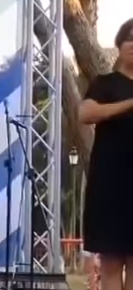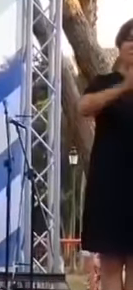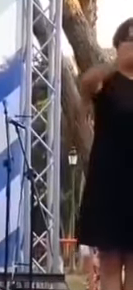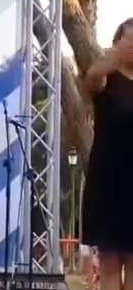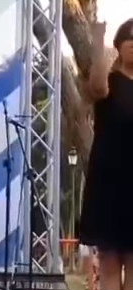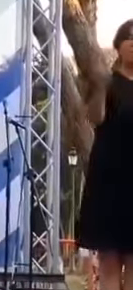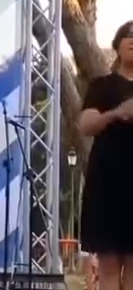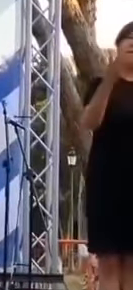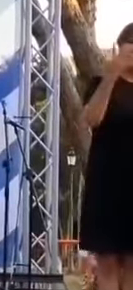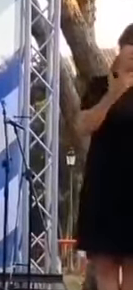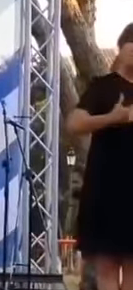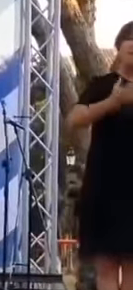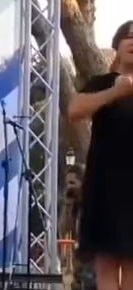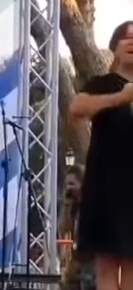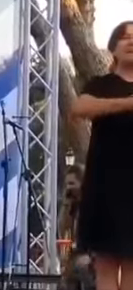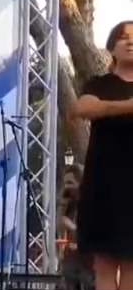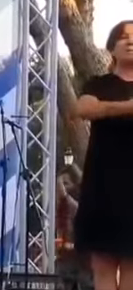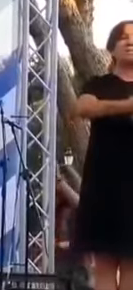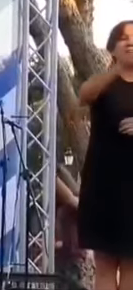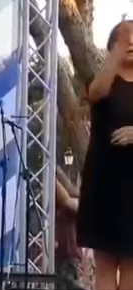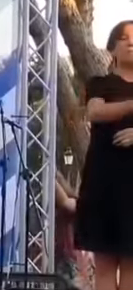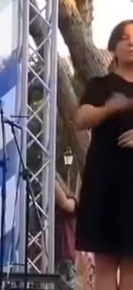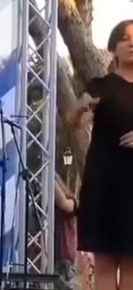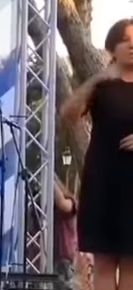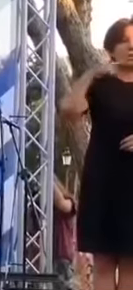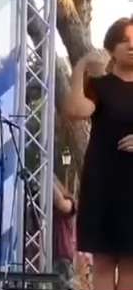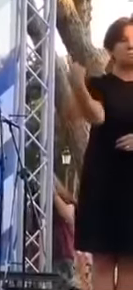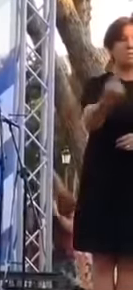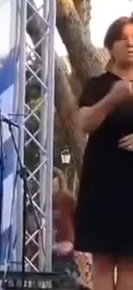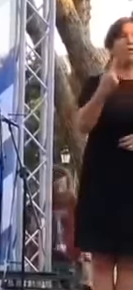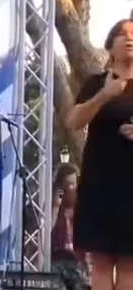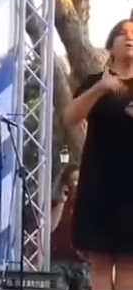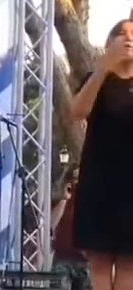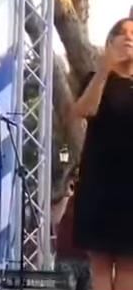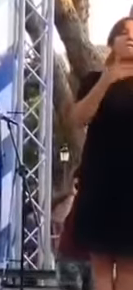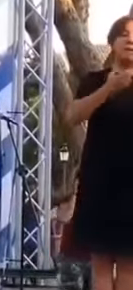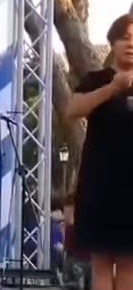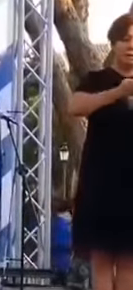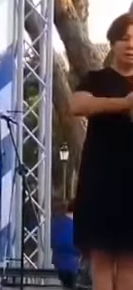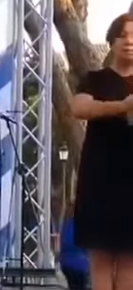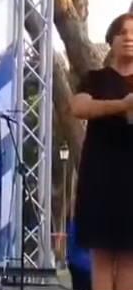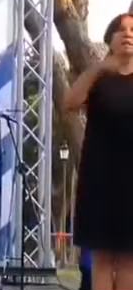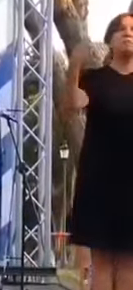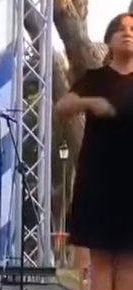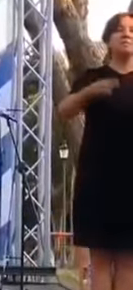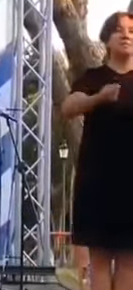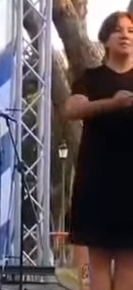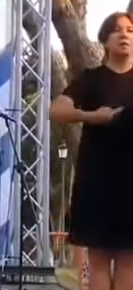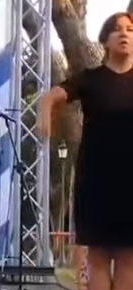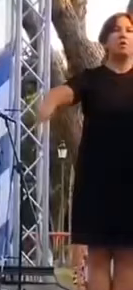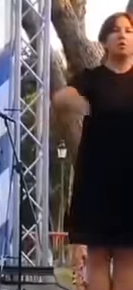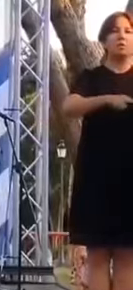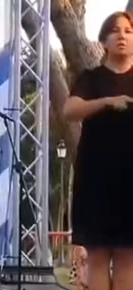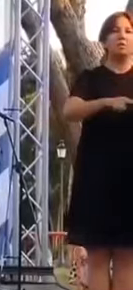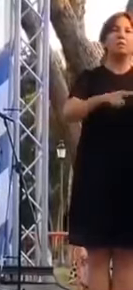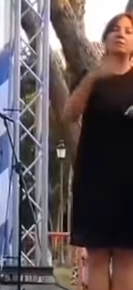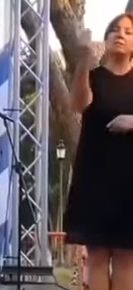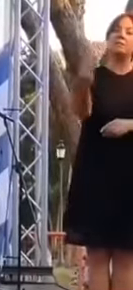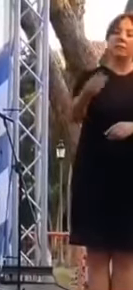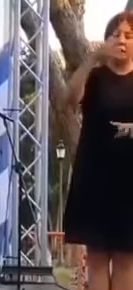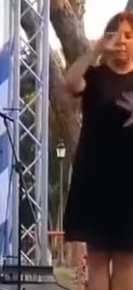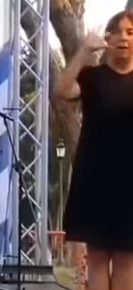Poi vorremmo che fosse rappresentata da persone migliori, vorremmo che fosse rappresentata da un Presidente del Consiglio che non sta lì